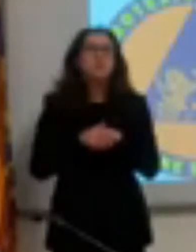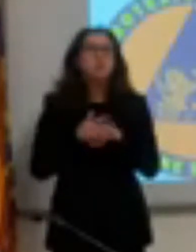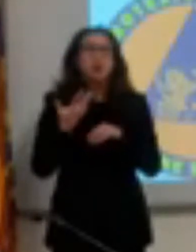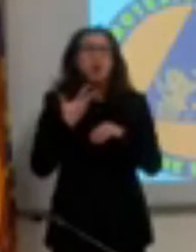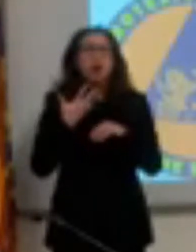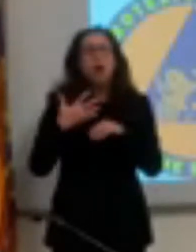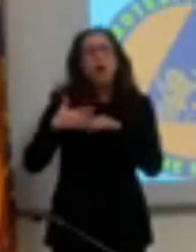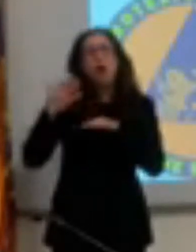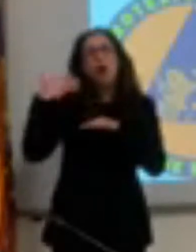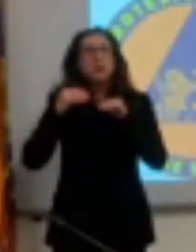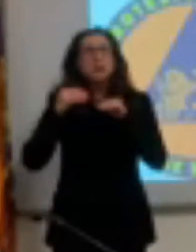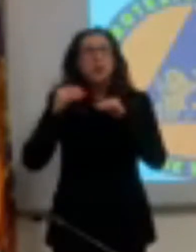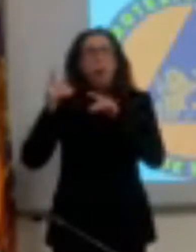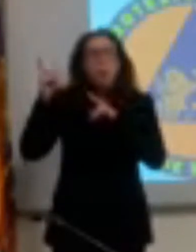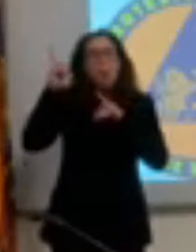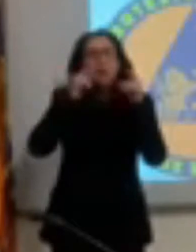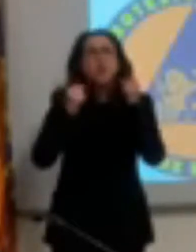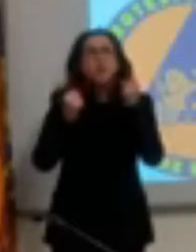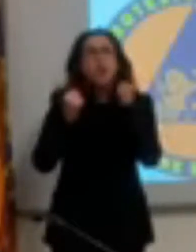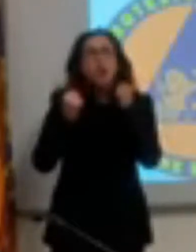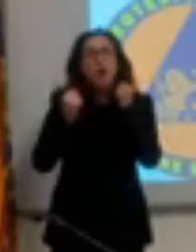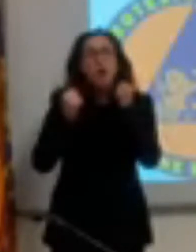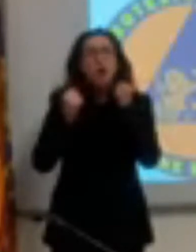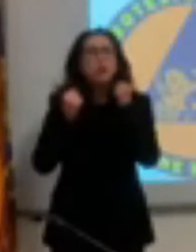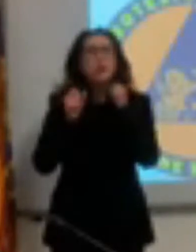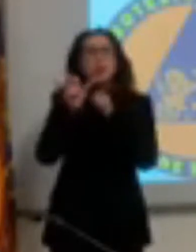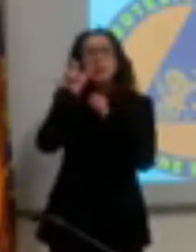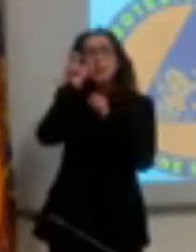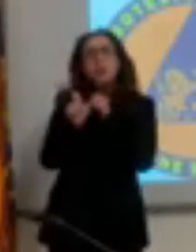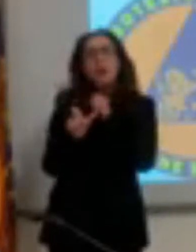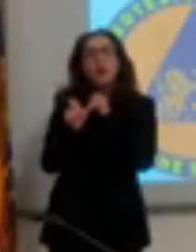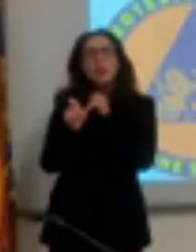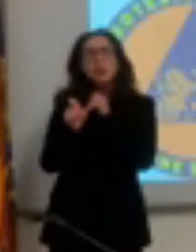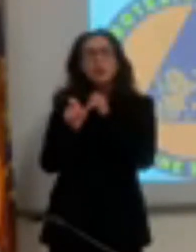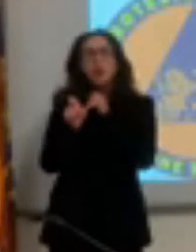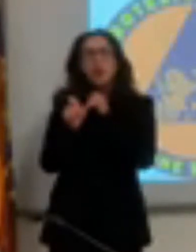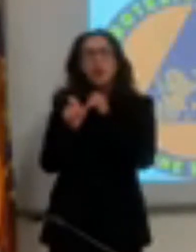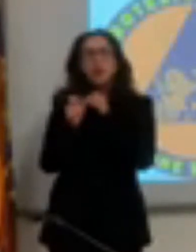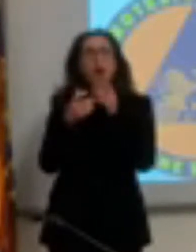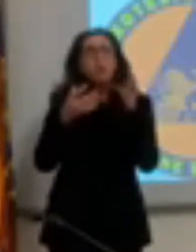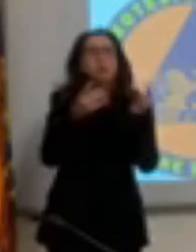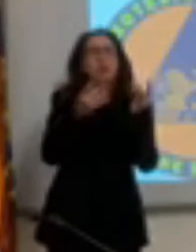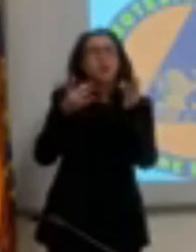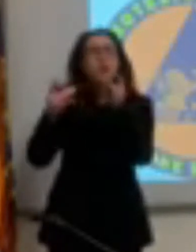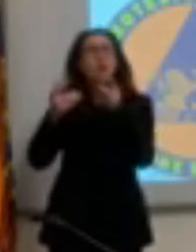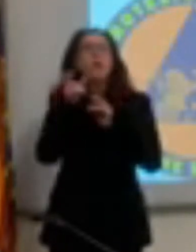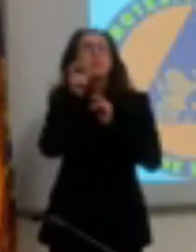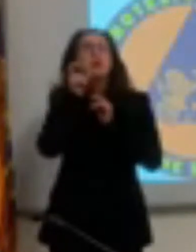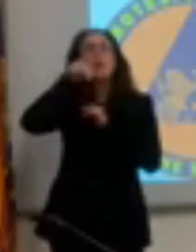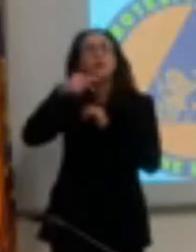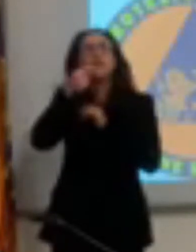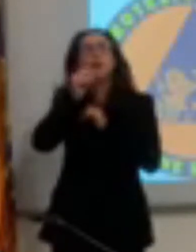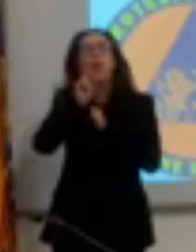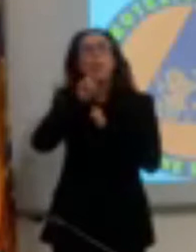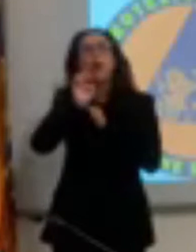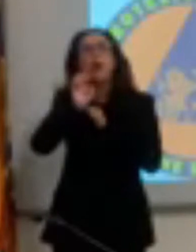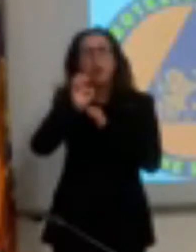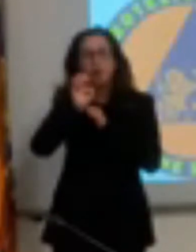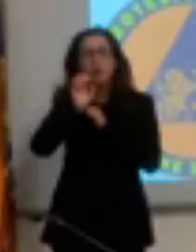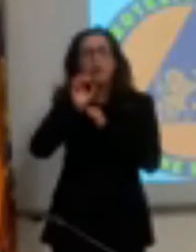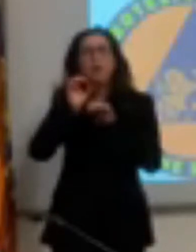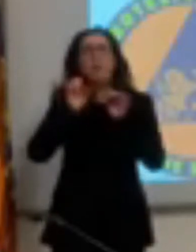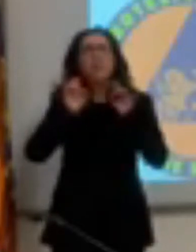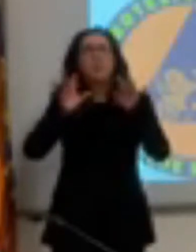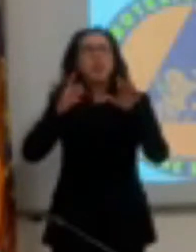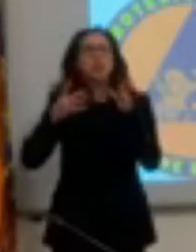ricordate che i primi periodi si esso si utilizzava questo nome questo tenendo un torino in manzoniana memoria abbiamo